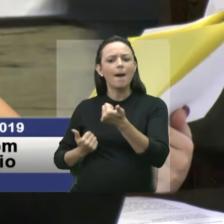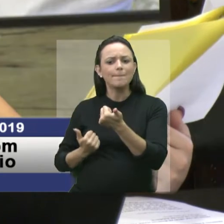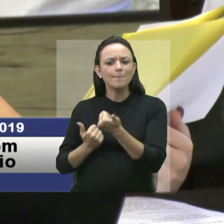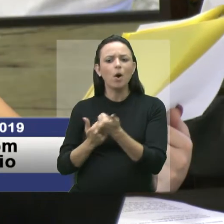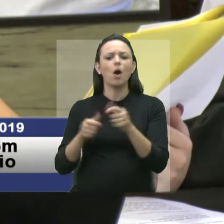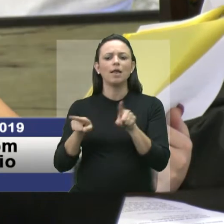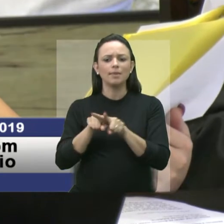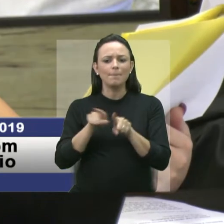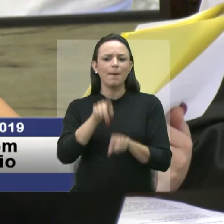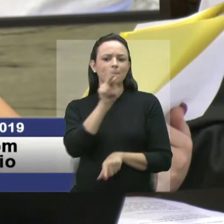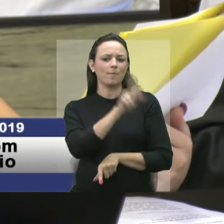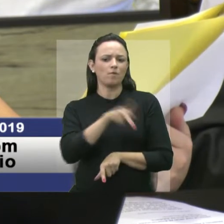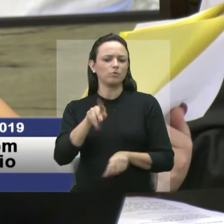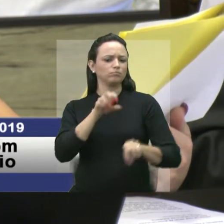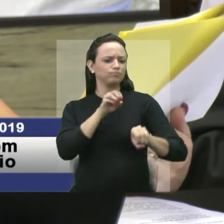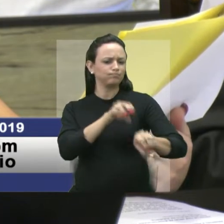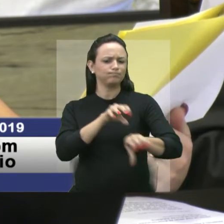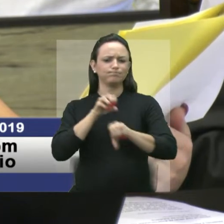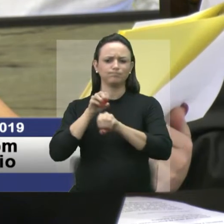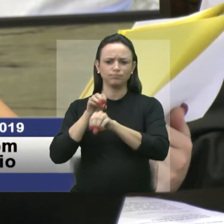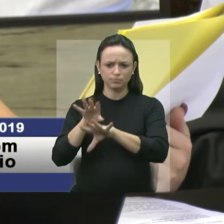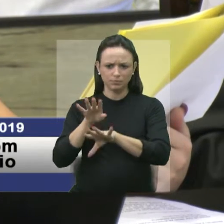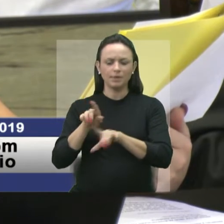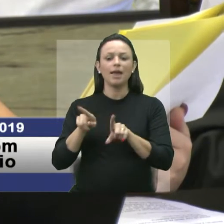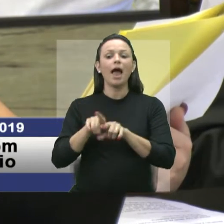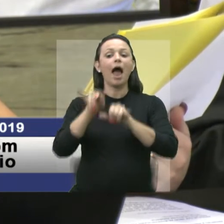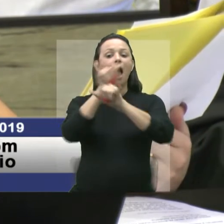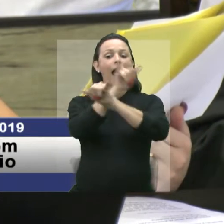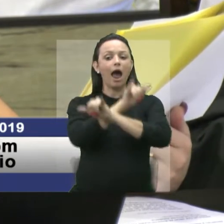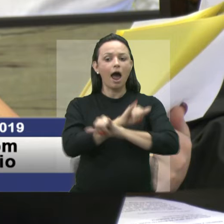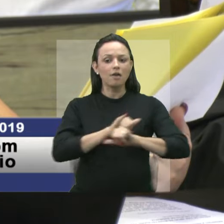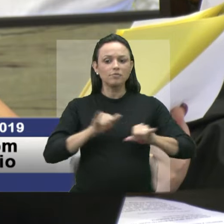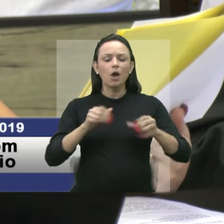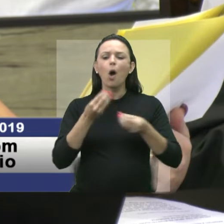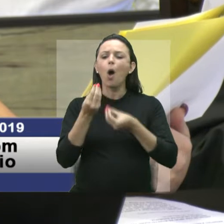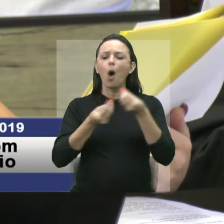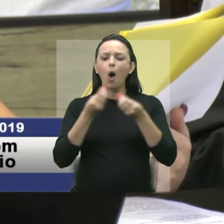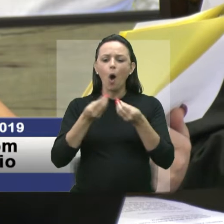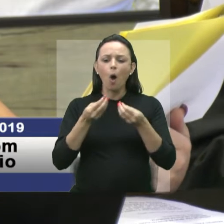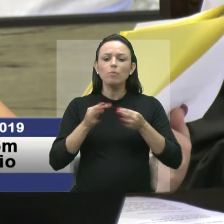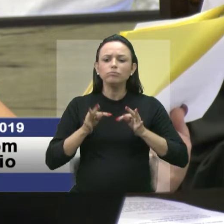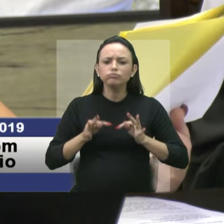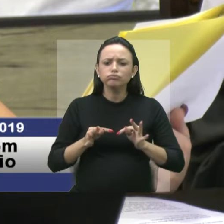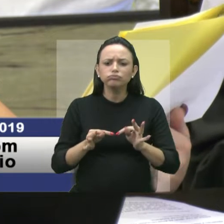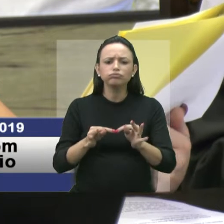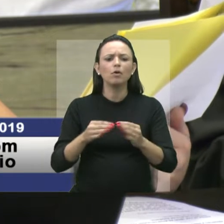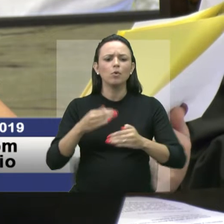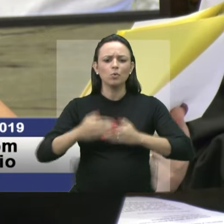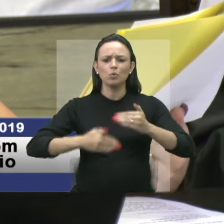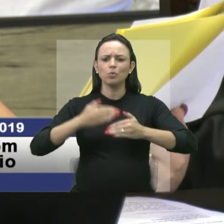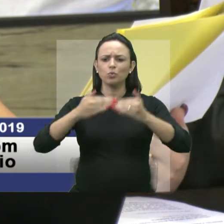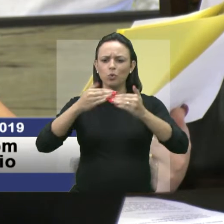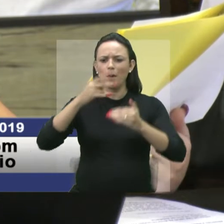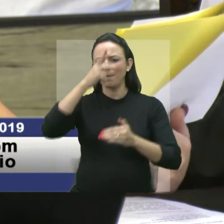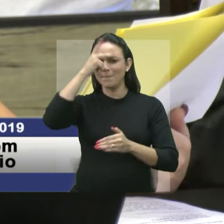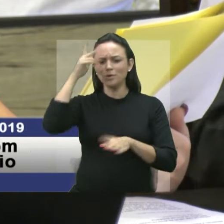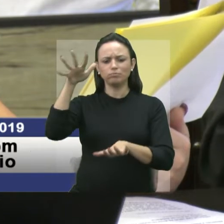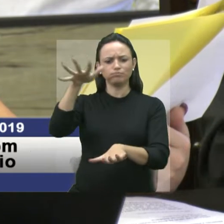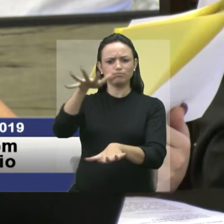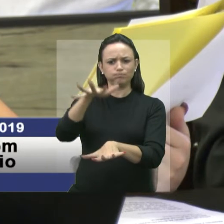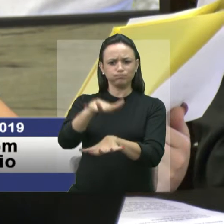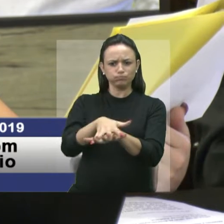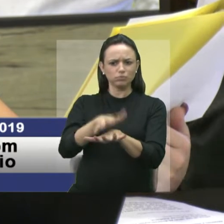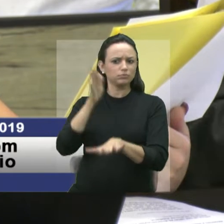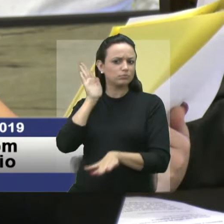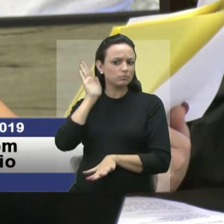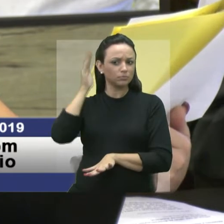educadores. Informar os avanços técnico-científicos relacionados à educação e inclusão social da pessoa com surdo-cegueira